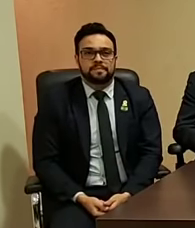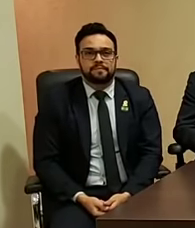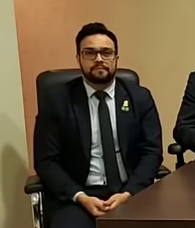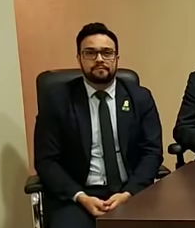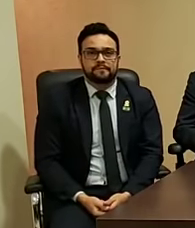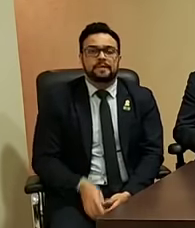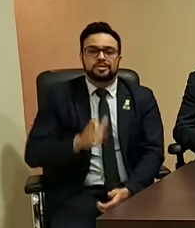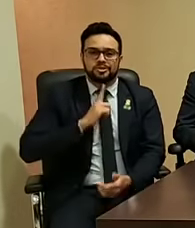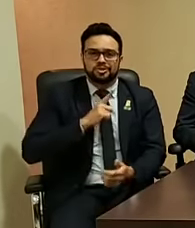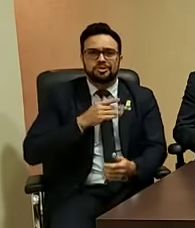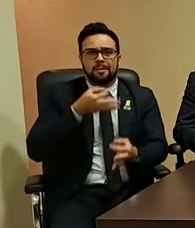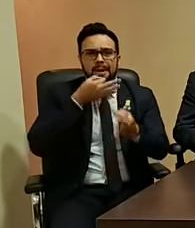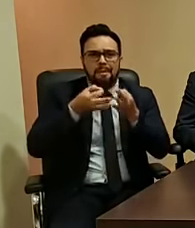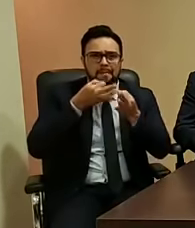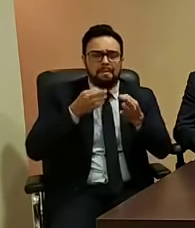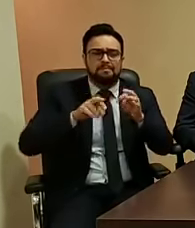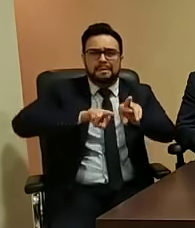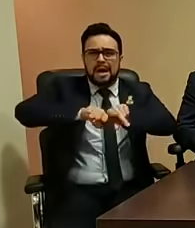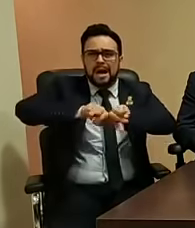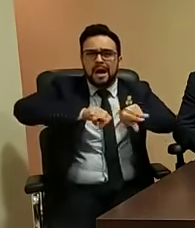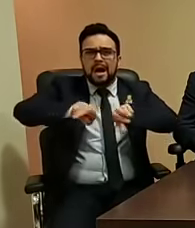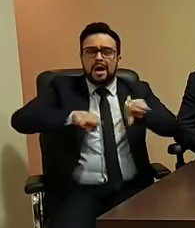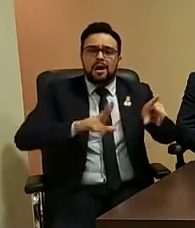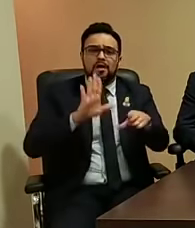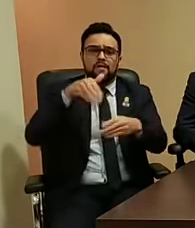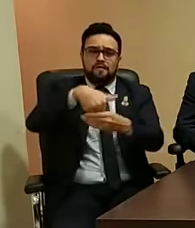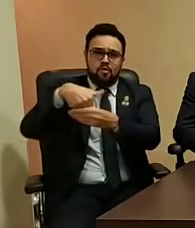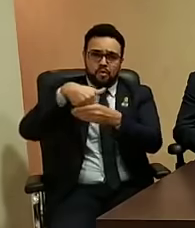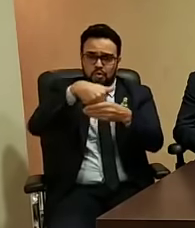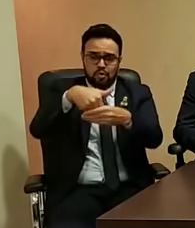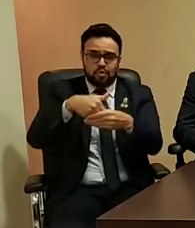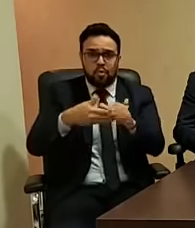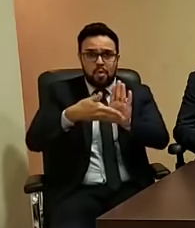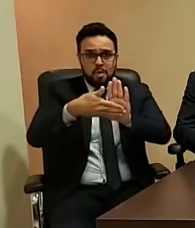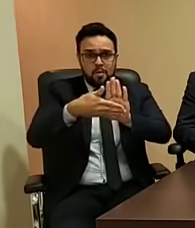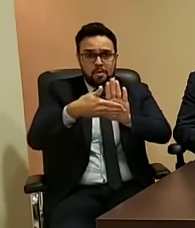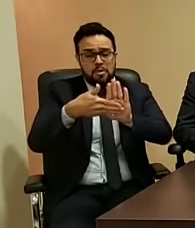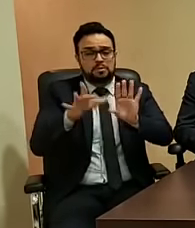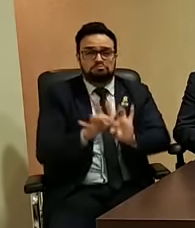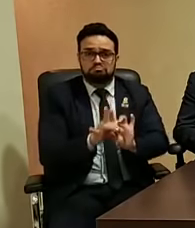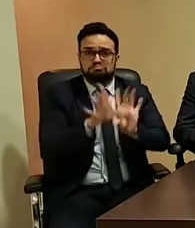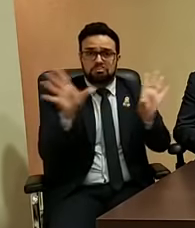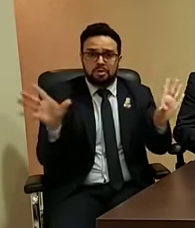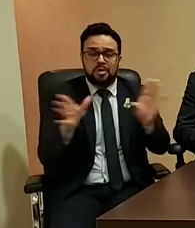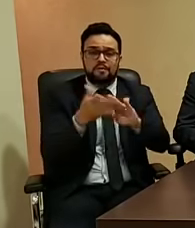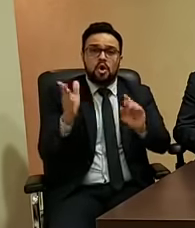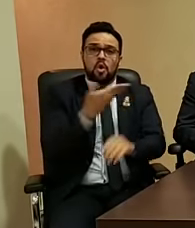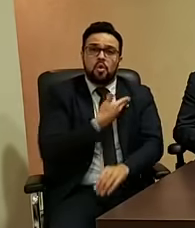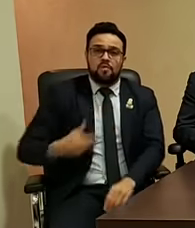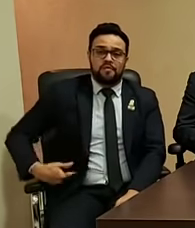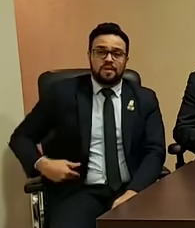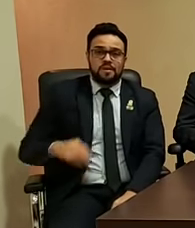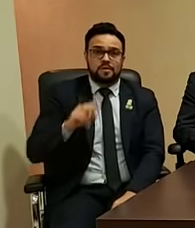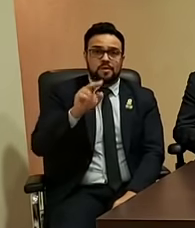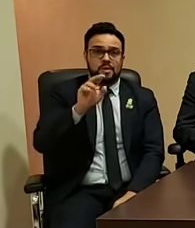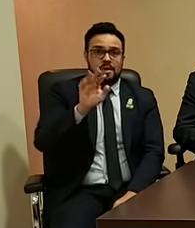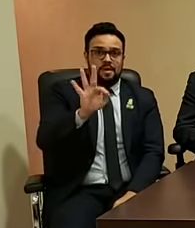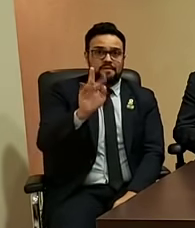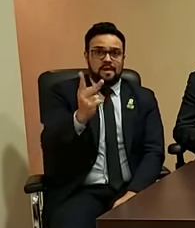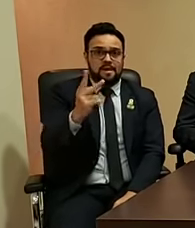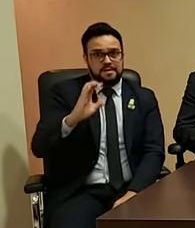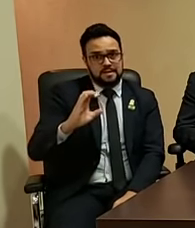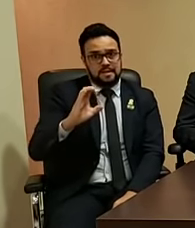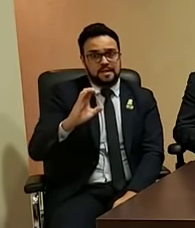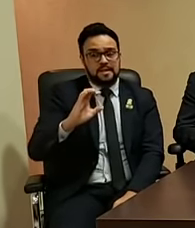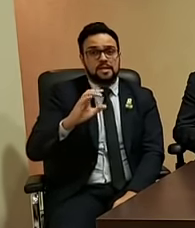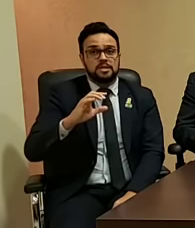alegações mais variadas possíveis, foi votada uma proposta de emenda à Constituição e deixou ela livre. E no governo Fernando Henrique Cardoso, chegou